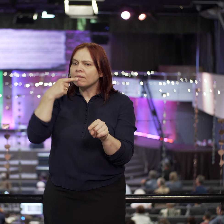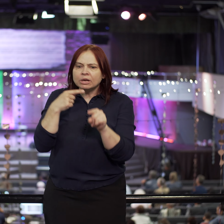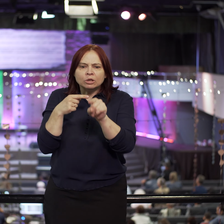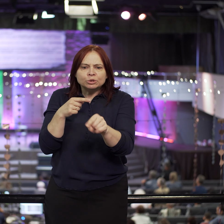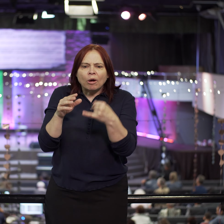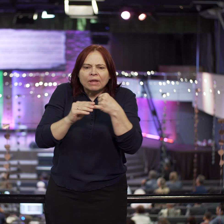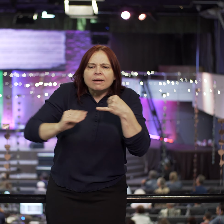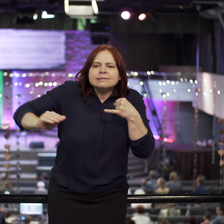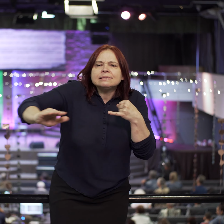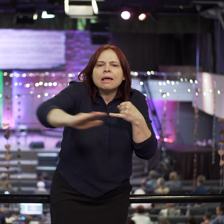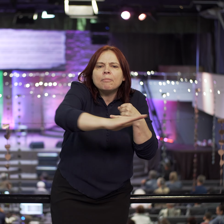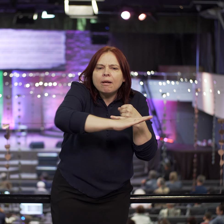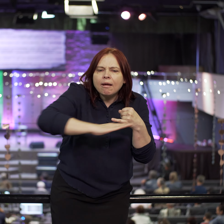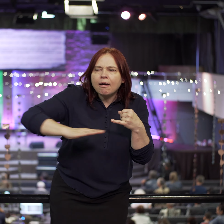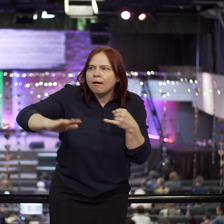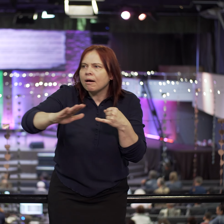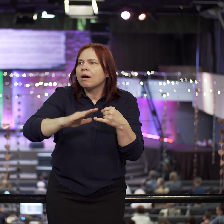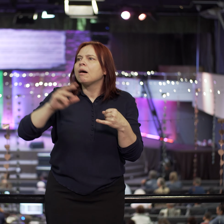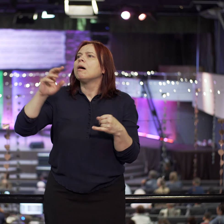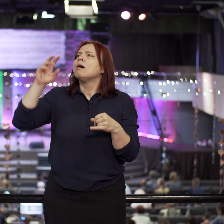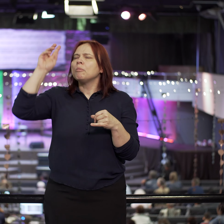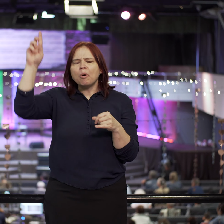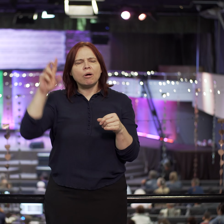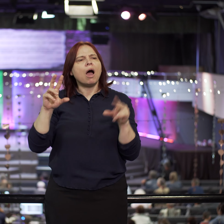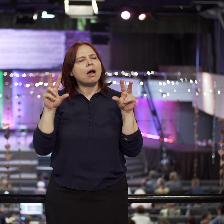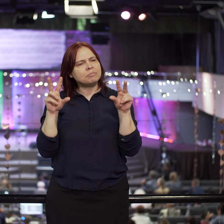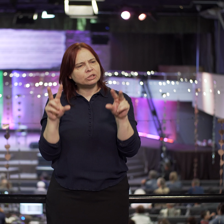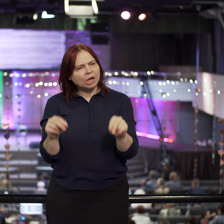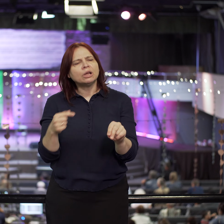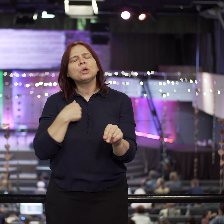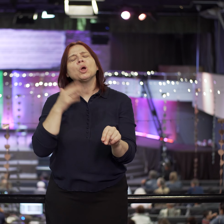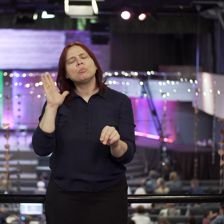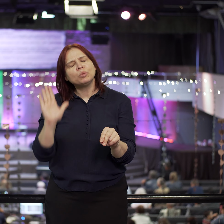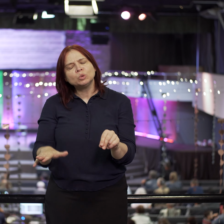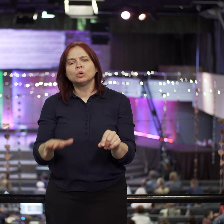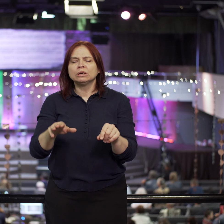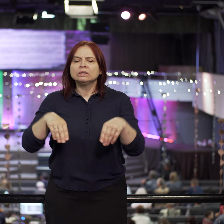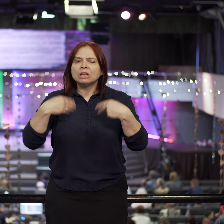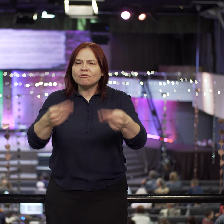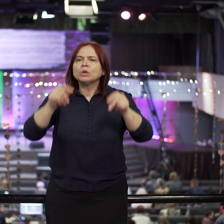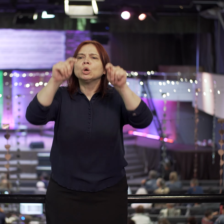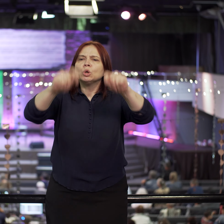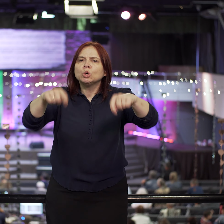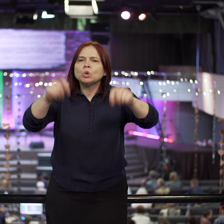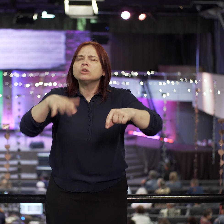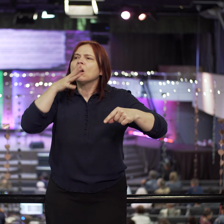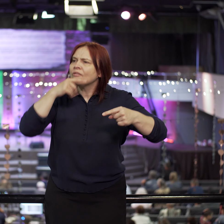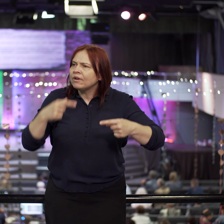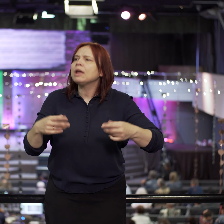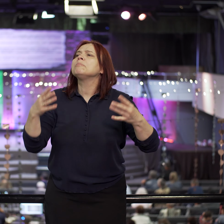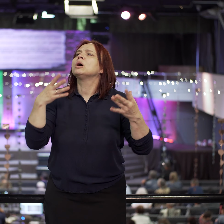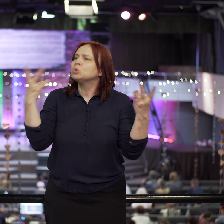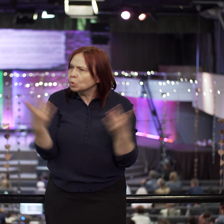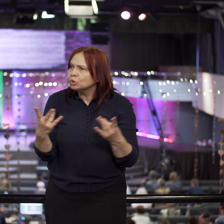печется, чтобы давать дожди в свое время. Но это будет зависеть от их богопочитания и